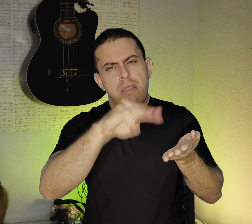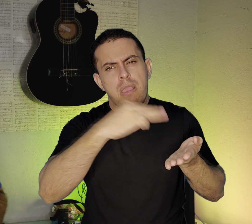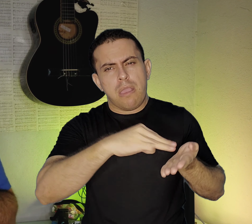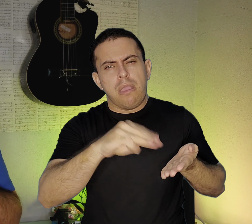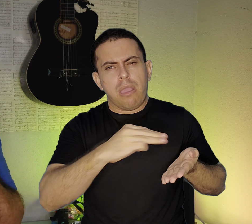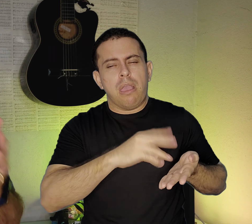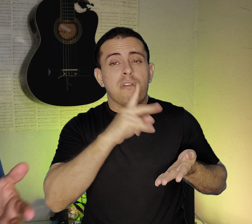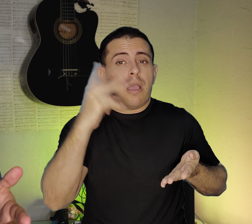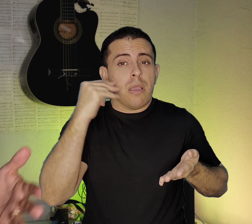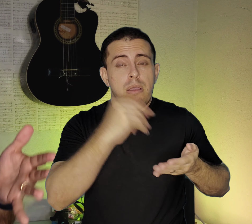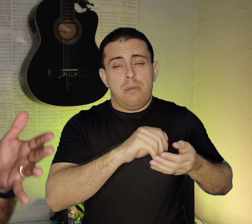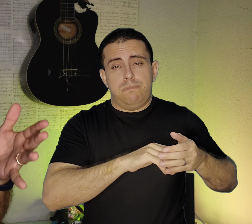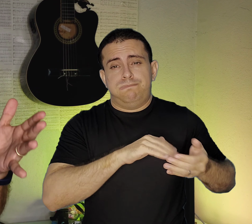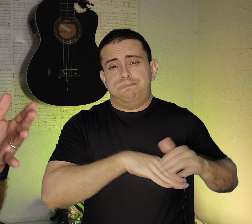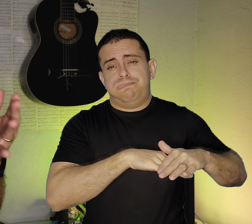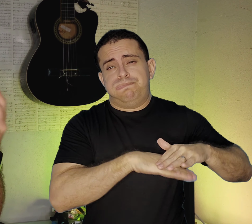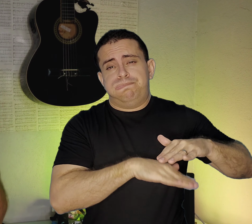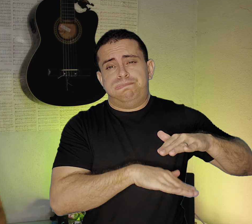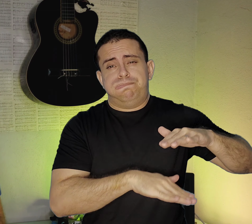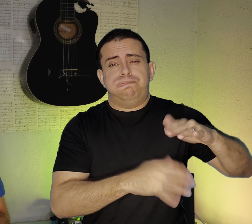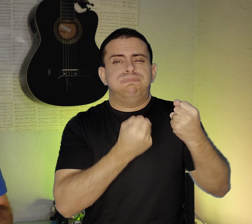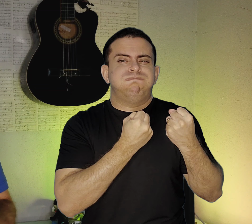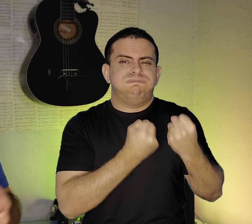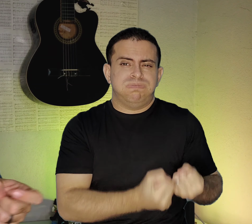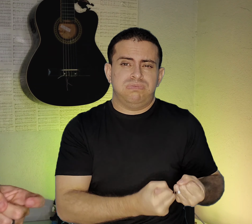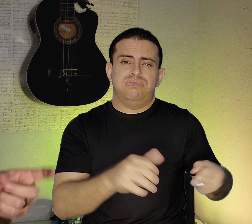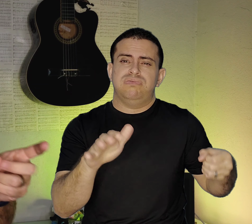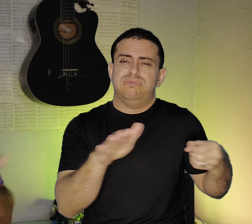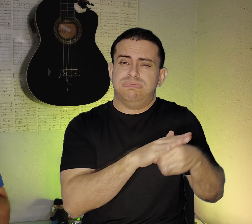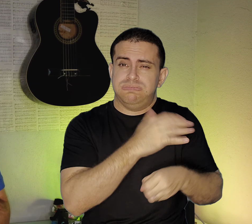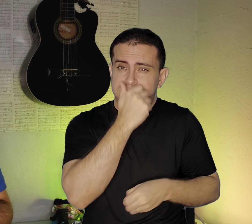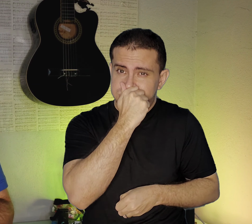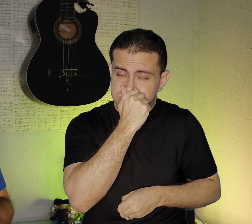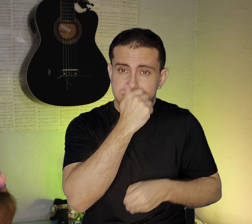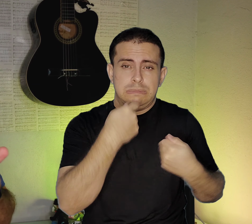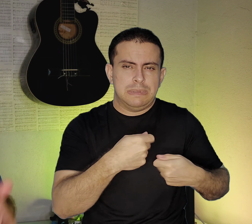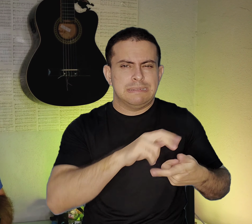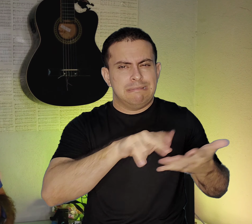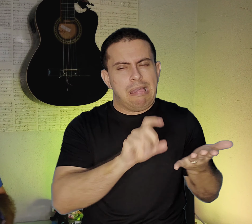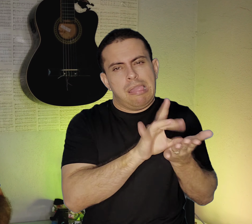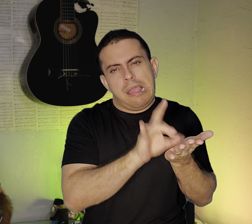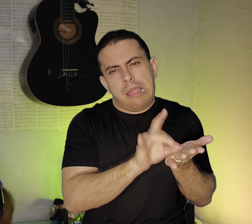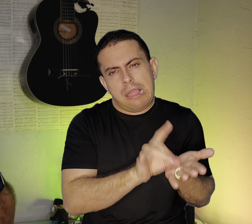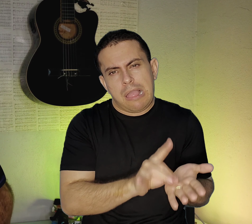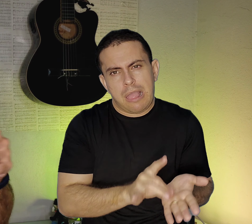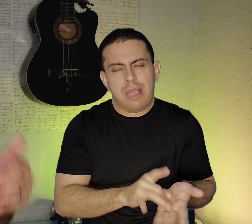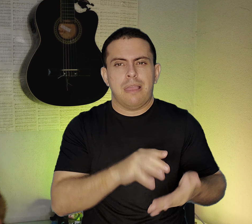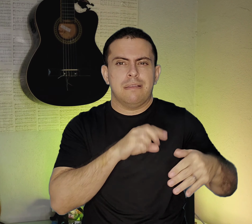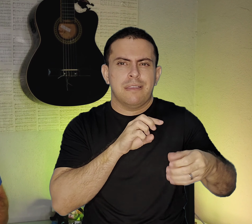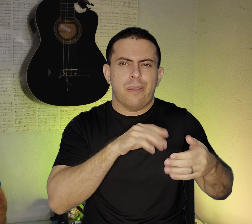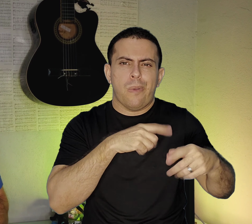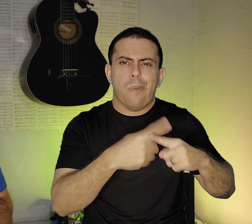acumulando ali no seu celular e vai ficando muito pesado, né? Você vai ter que ir apagando muita coisa porque ele vai